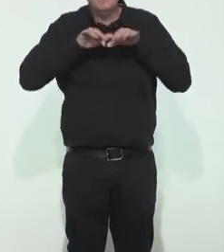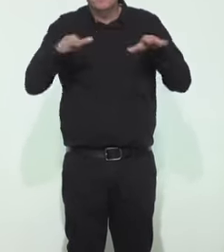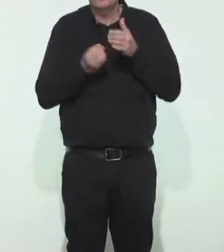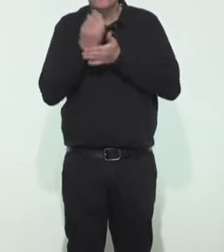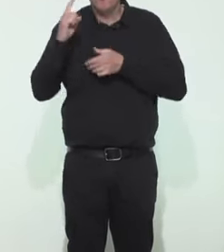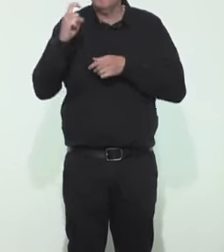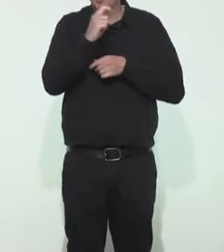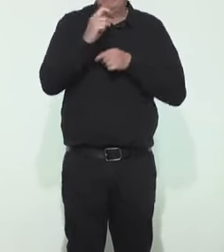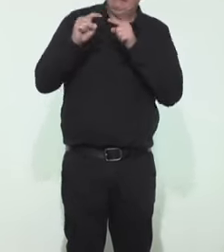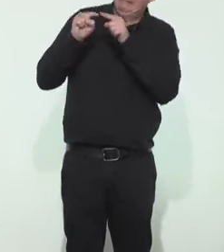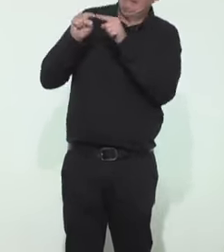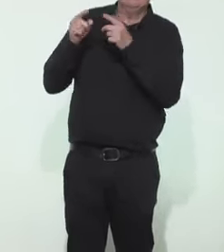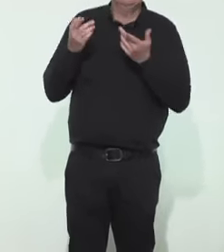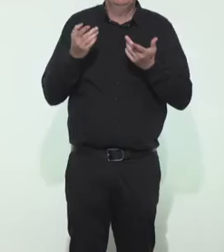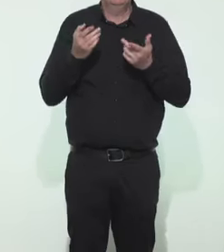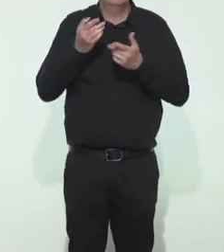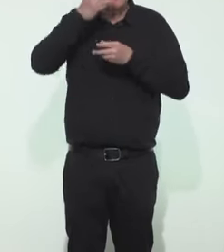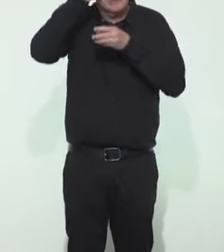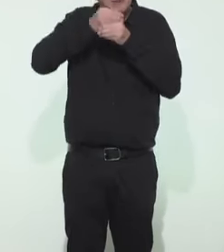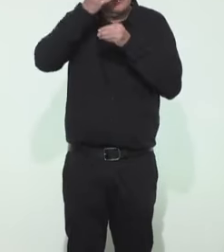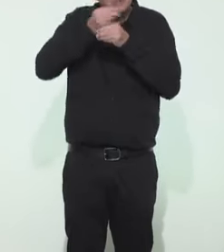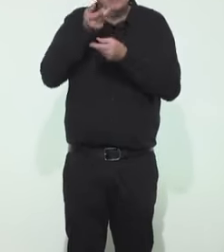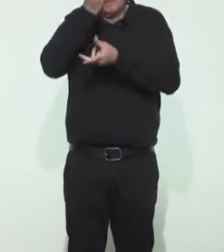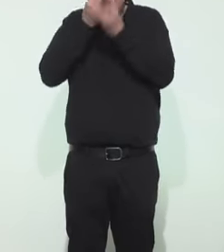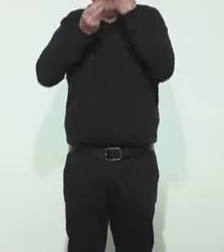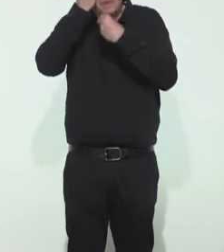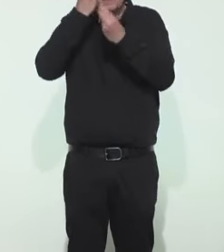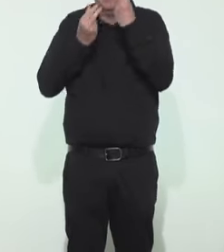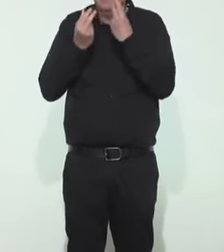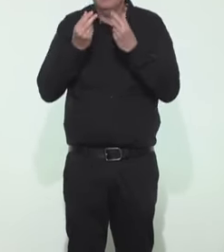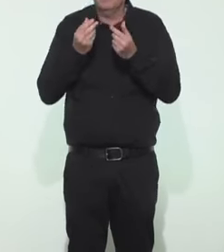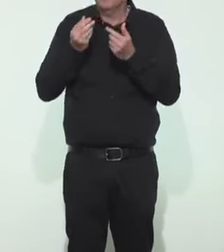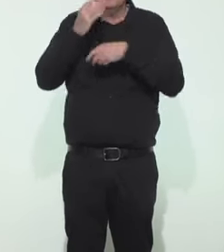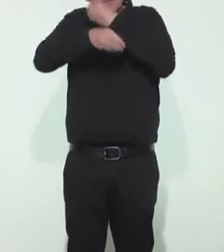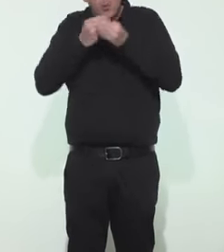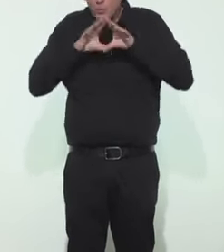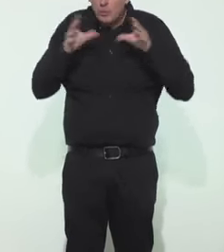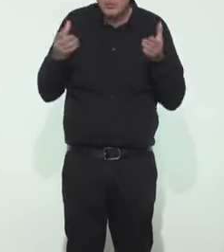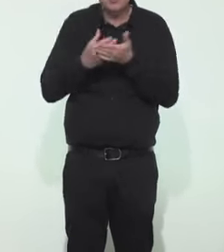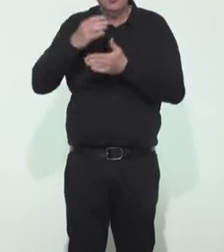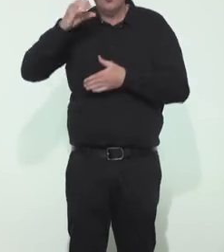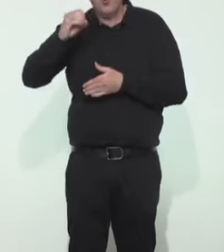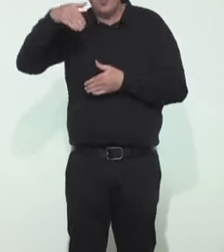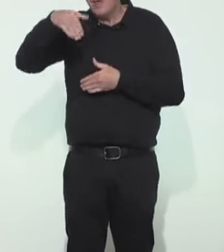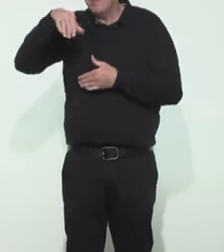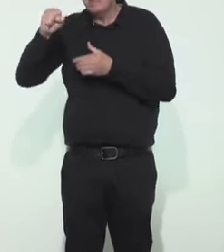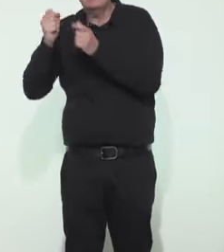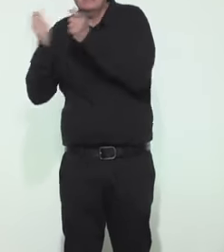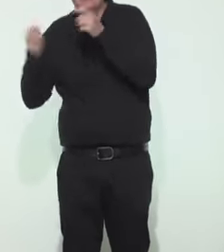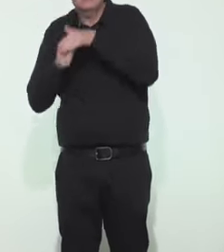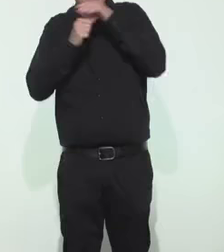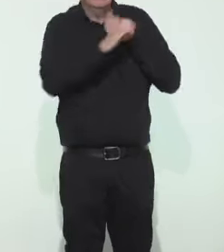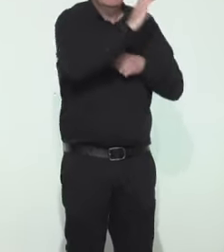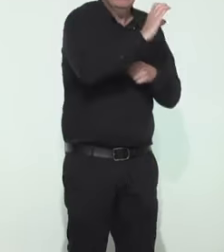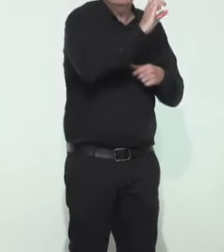particulier et vous le savez de très nombreux échanges entre les instances internationales l'organisation mondiale de la santé et les six d'ici américains